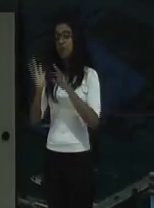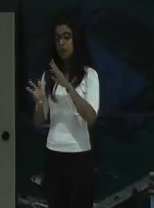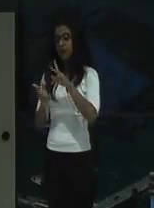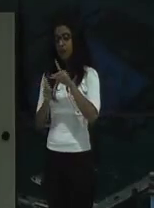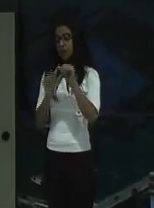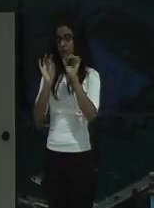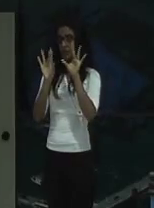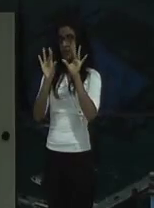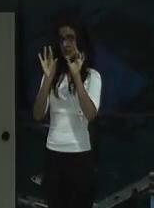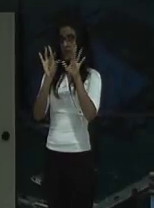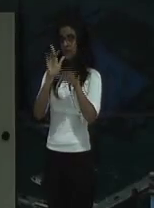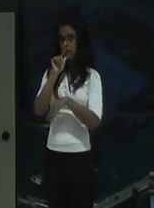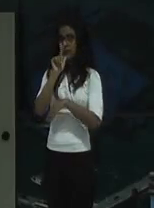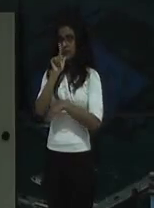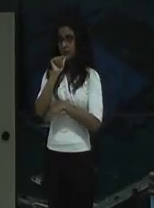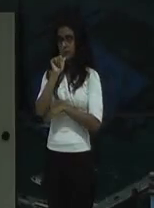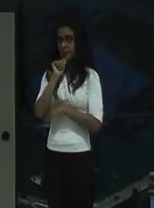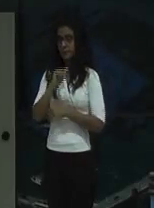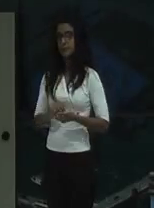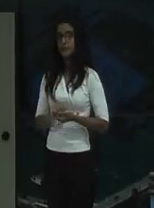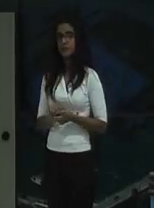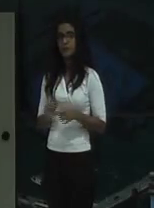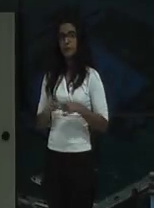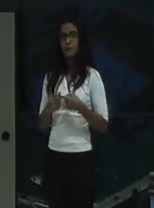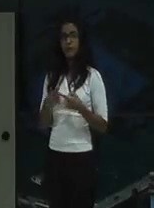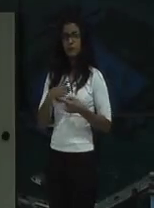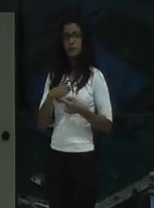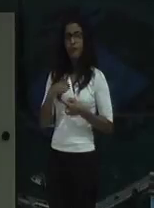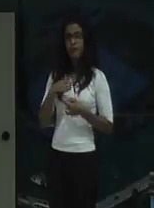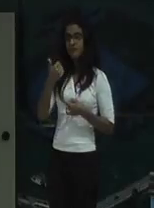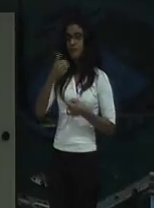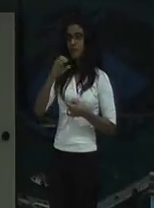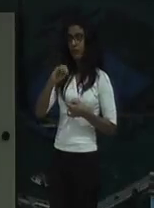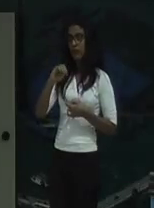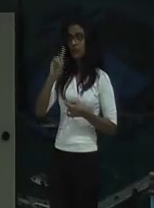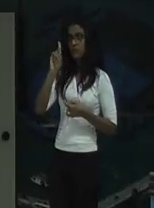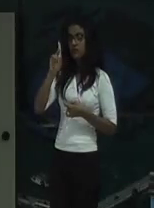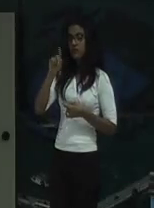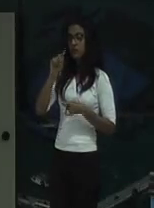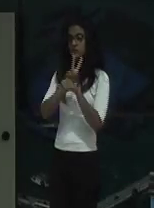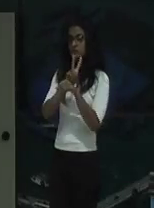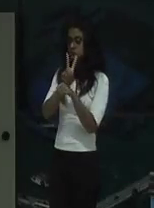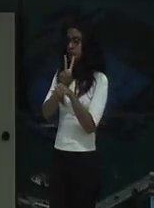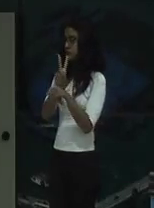22 de março de 2010, o Ministério Público Federal realizou vistoria para verificar